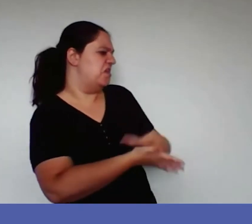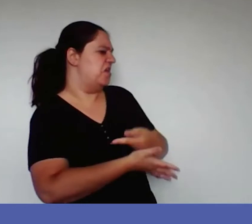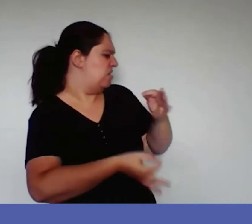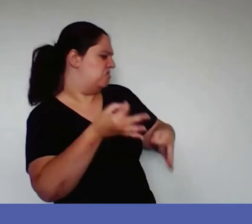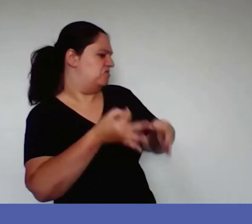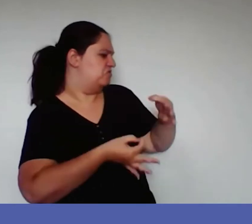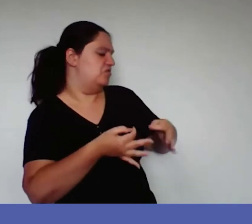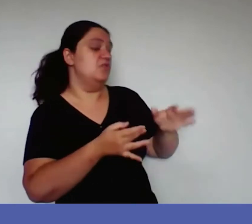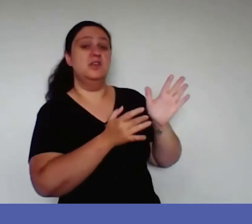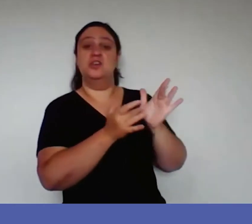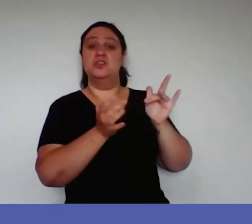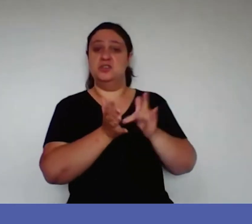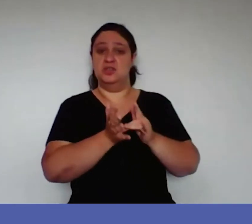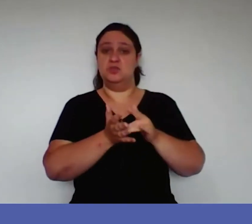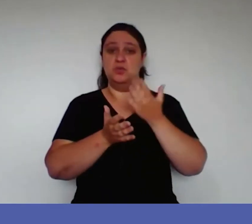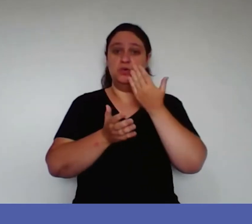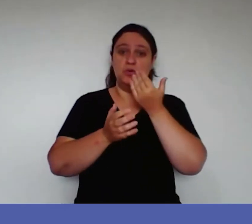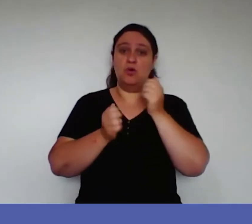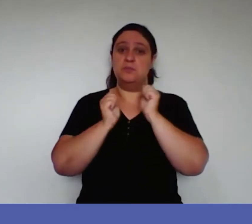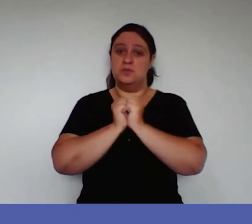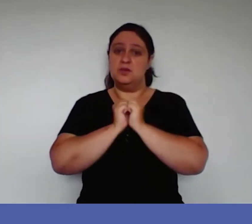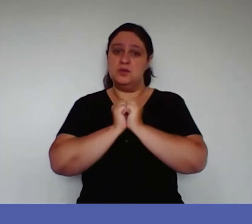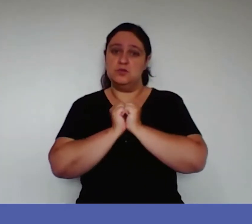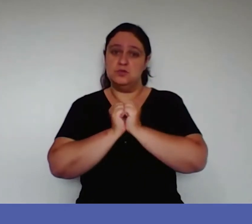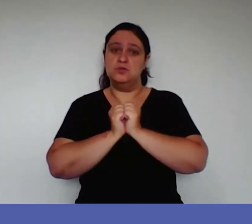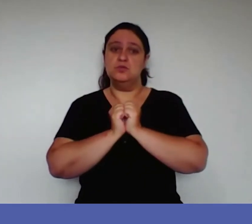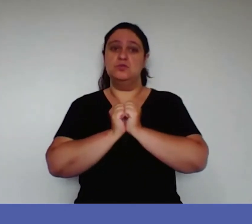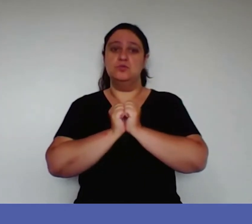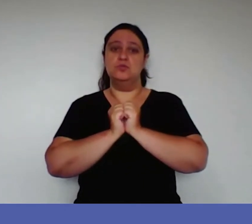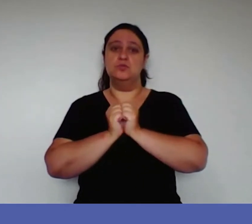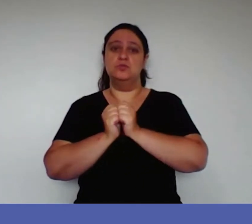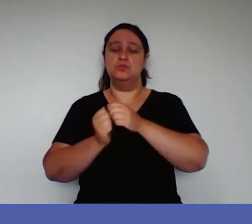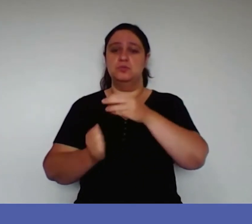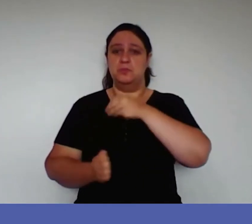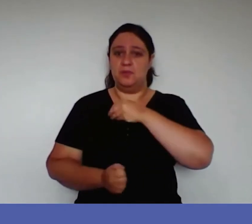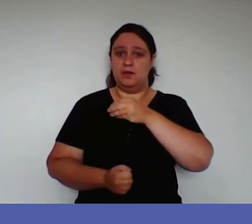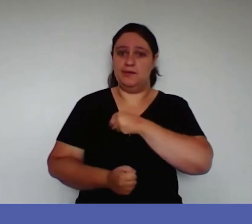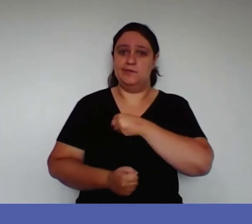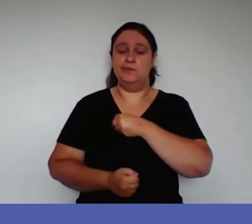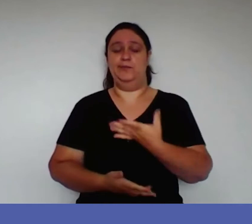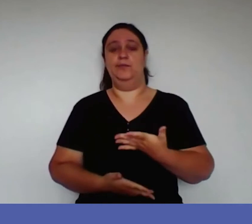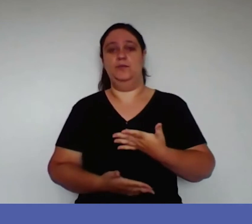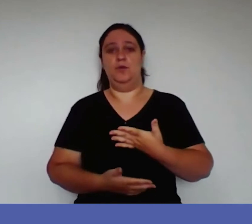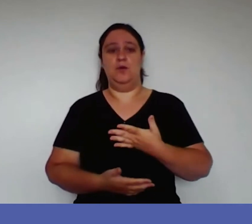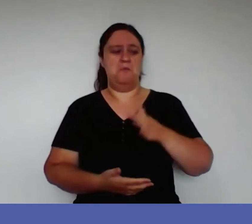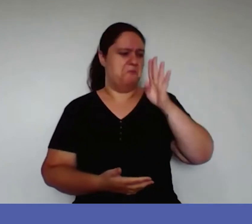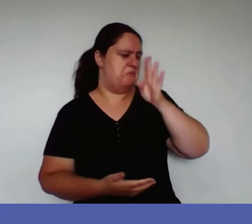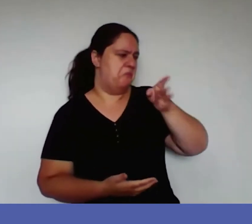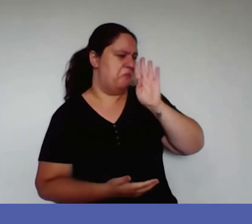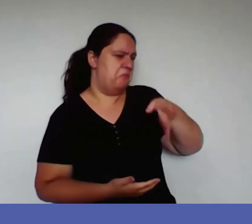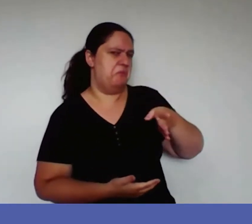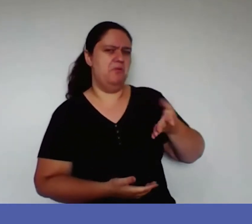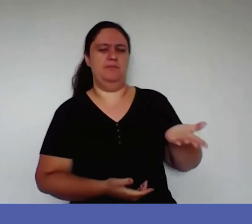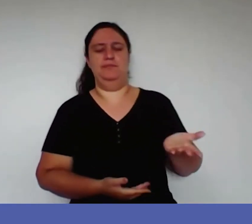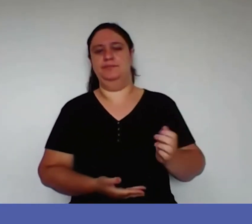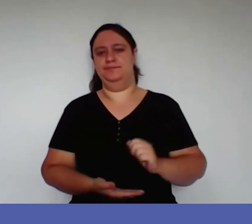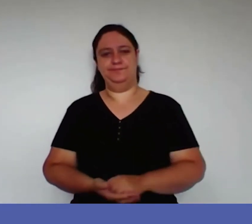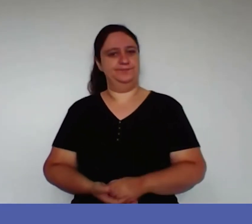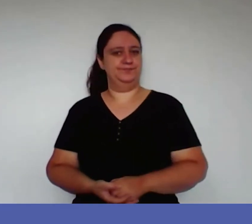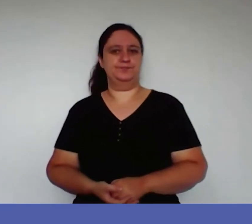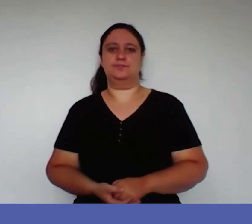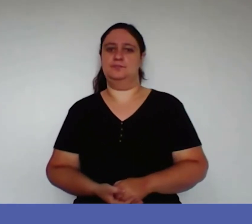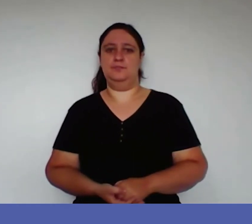comia com os publicanos e os pecadores, né? E, irmãos, e no